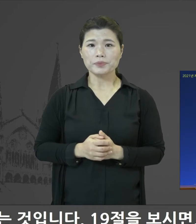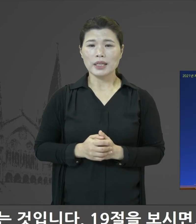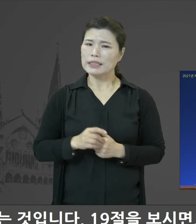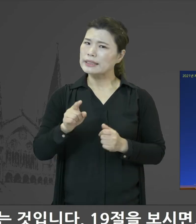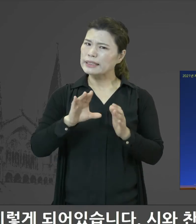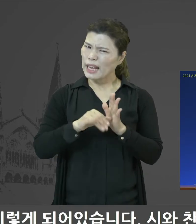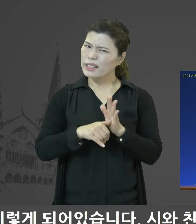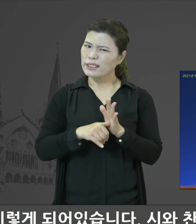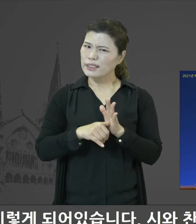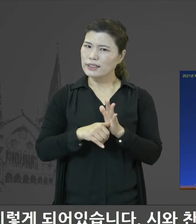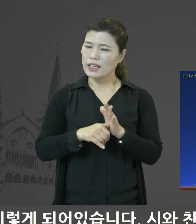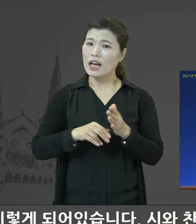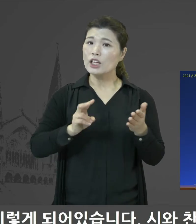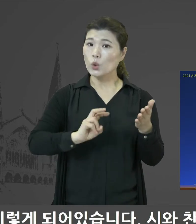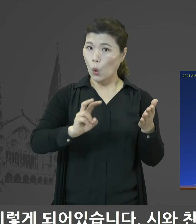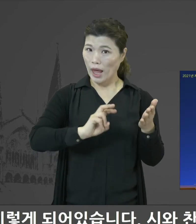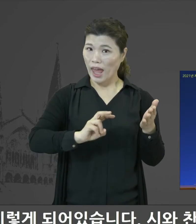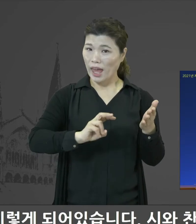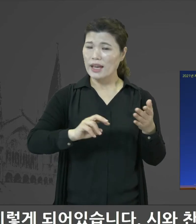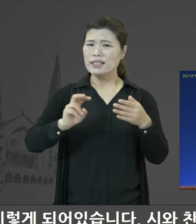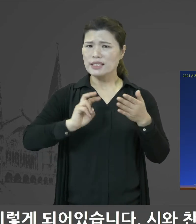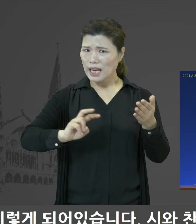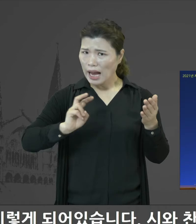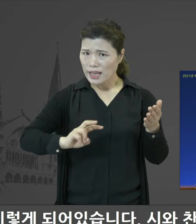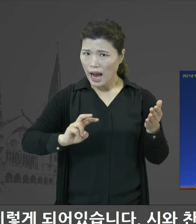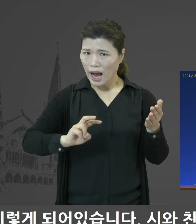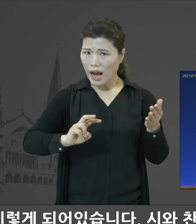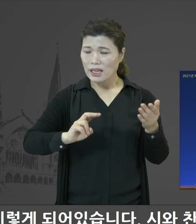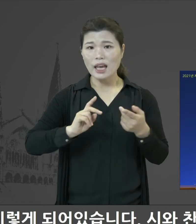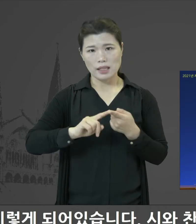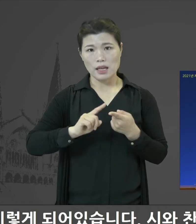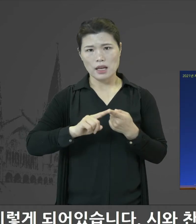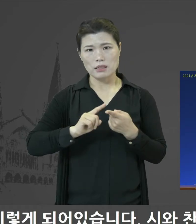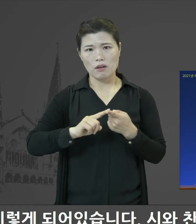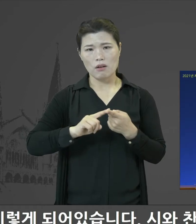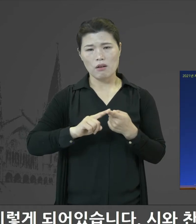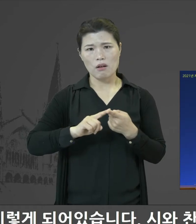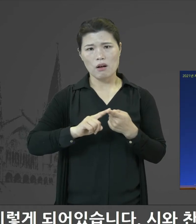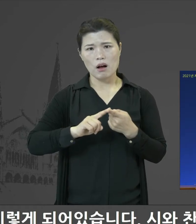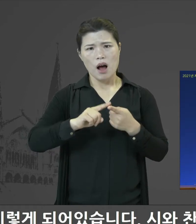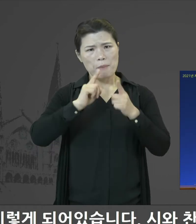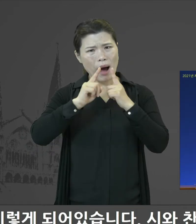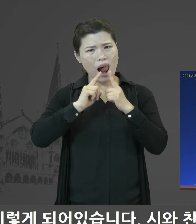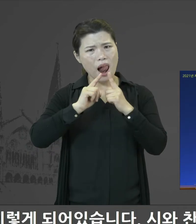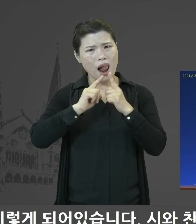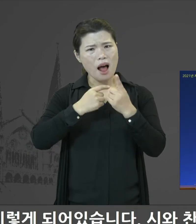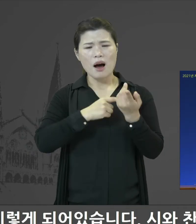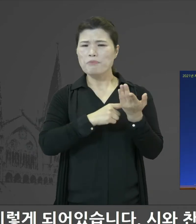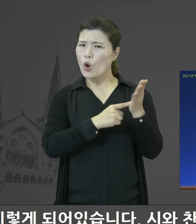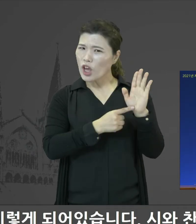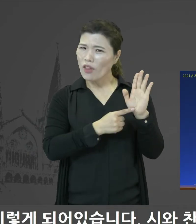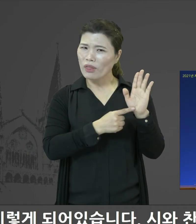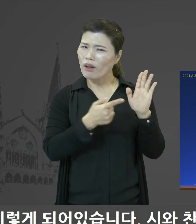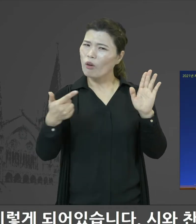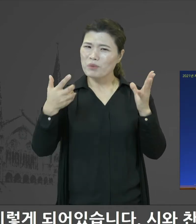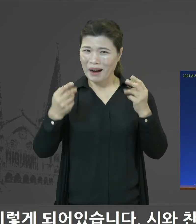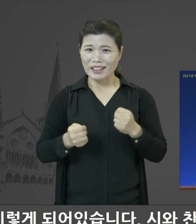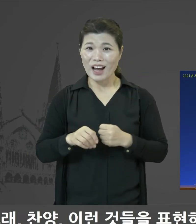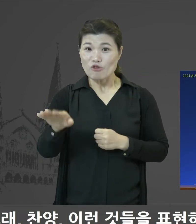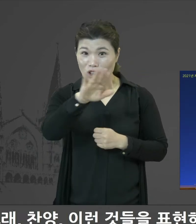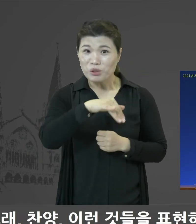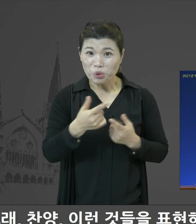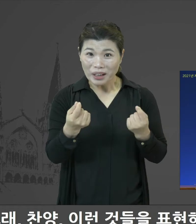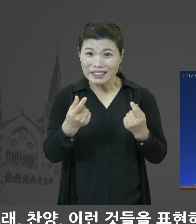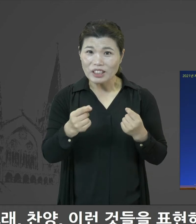당시에 노래, 찬양 이런 것들을 이렇게 표현하는 어휘들이 굉장히 많았습니다. 우리도 어떤 때는